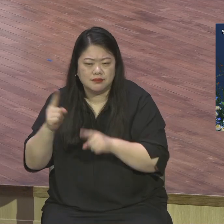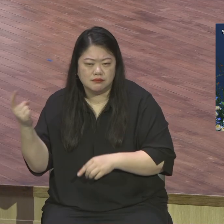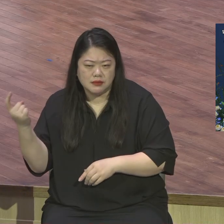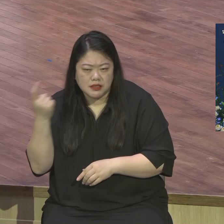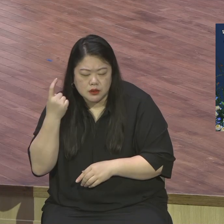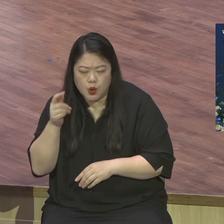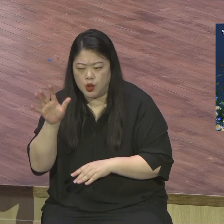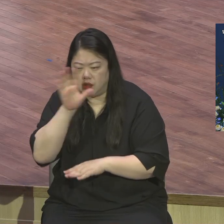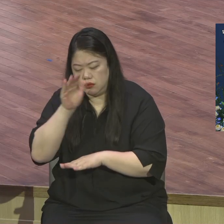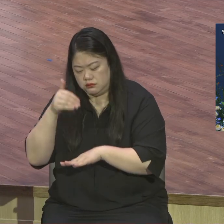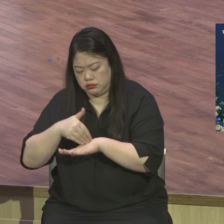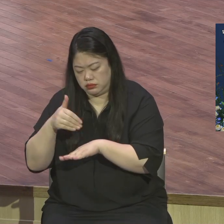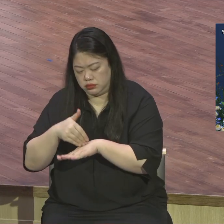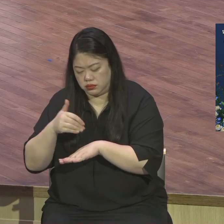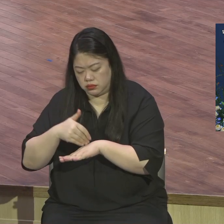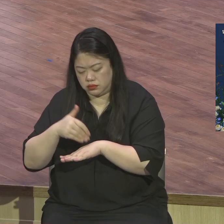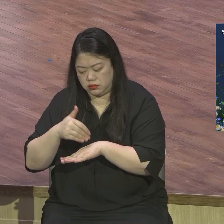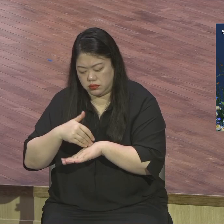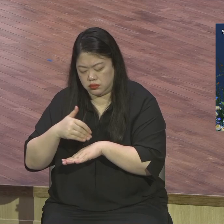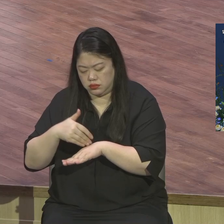영적 성장이 일어나요.